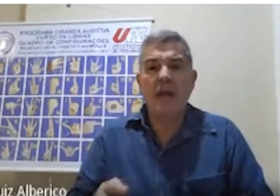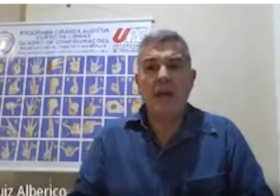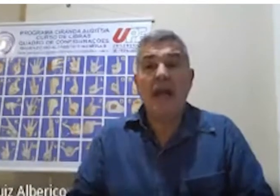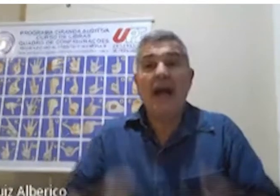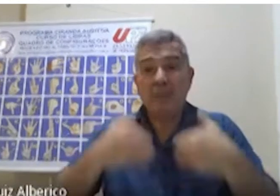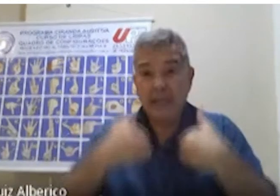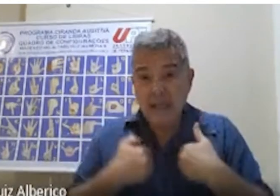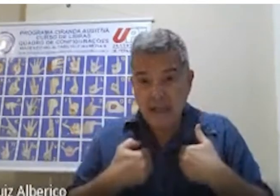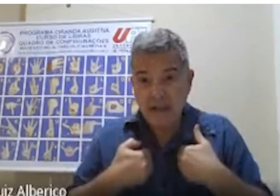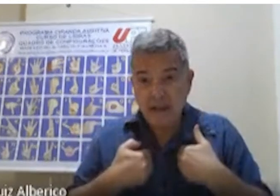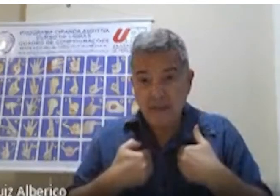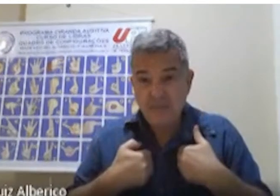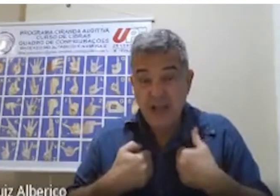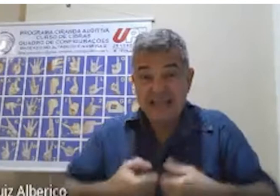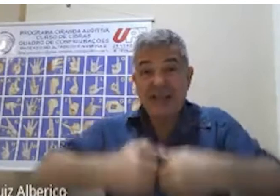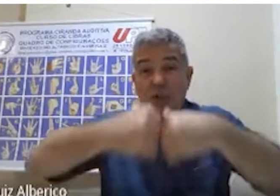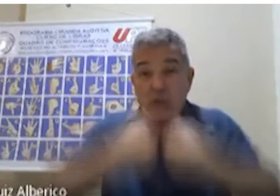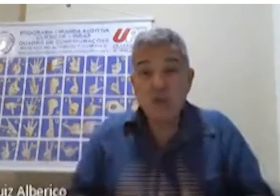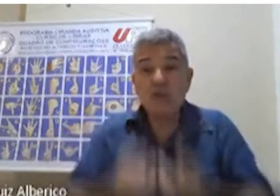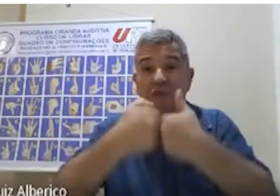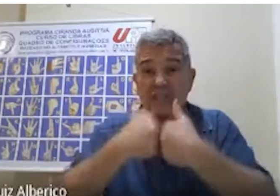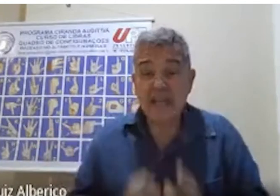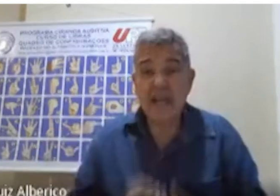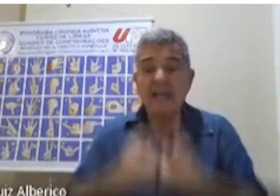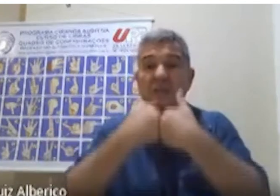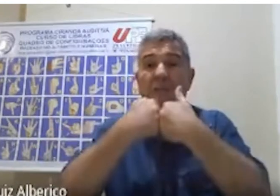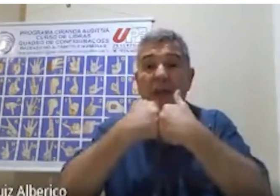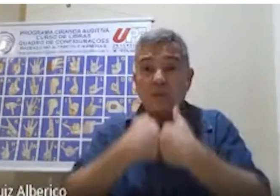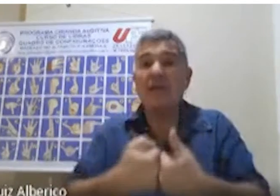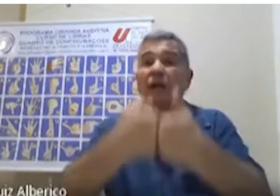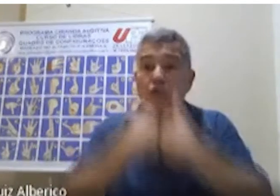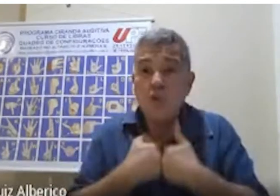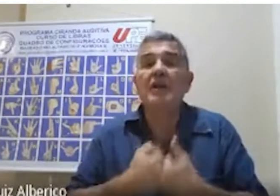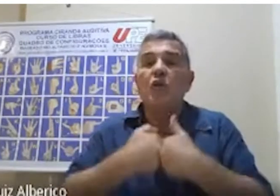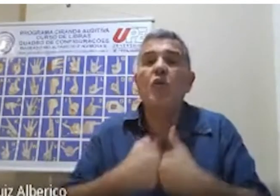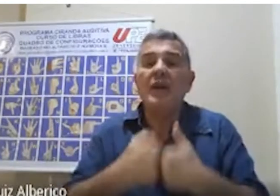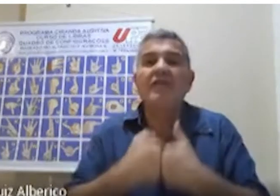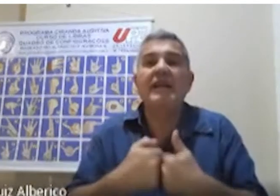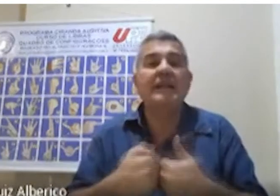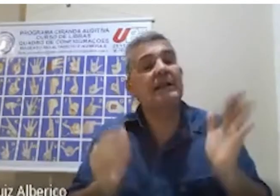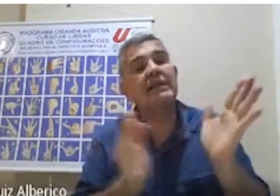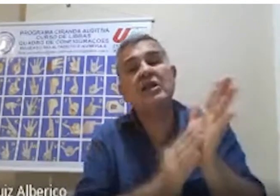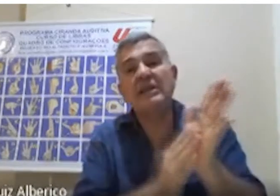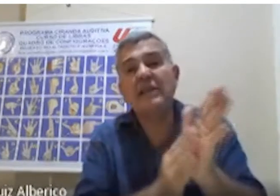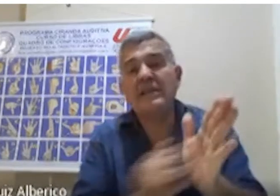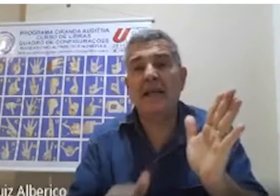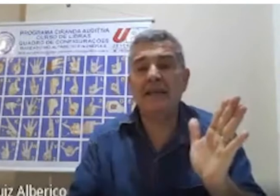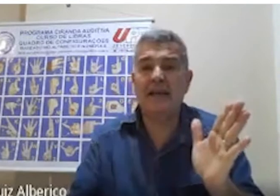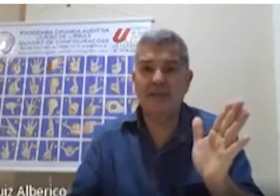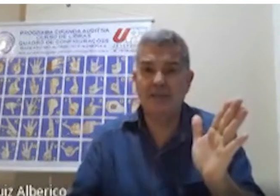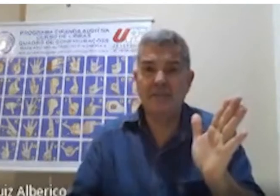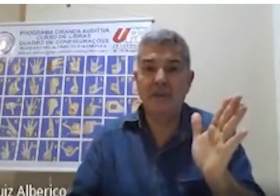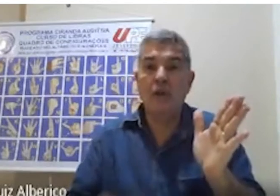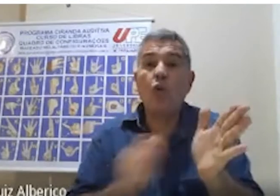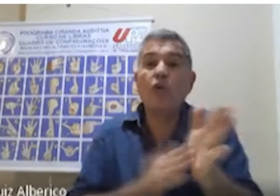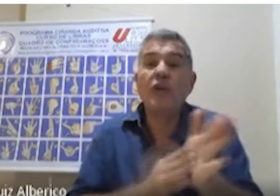nosso é aprender a ser humilde o suficiente para perguntar ao surdo como ele vai entender diante dessa